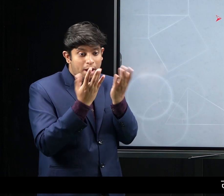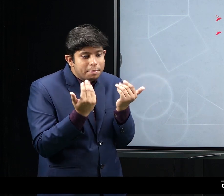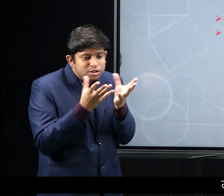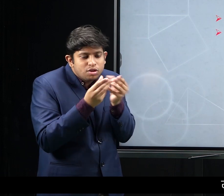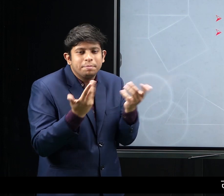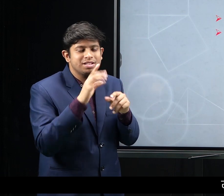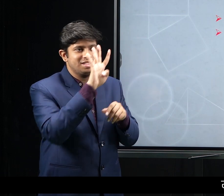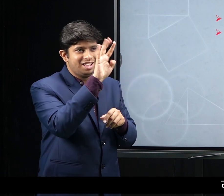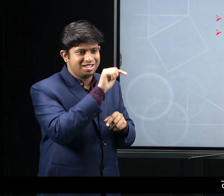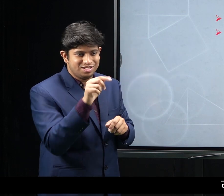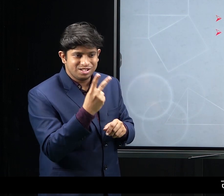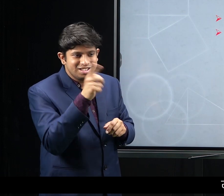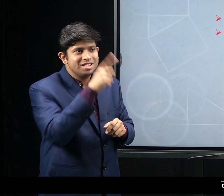संज्ञान,